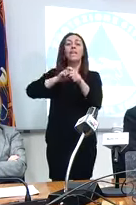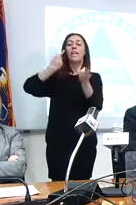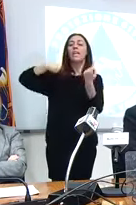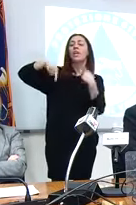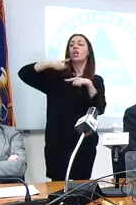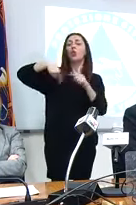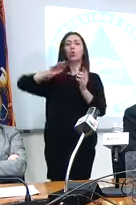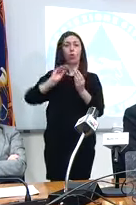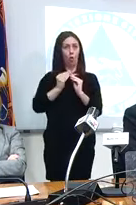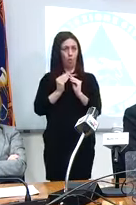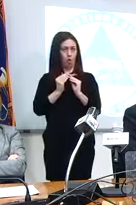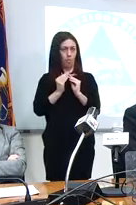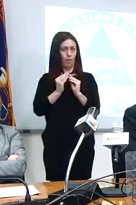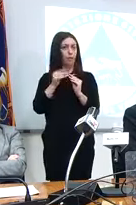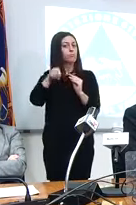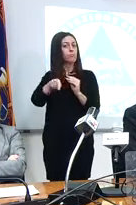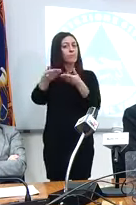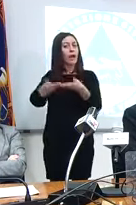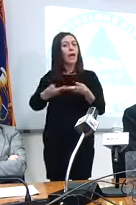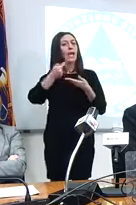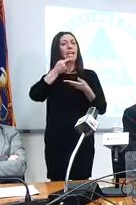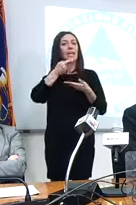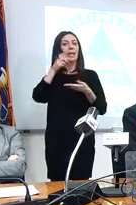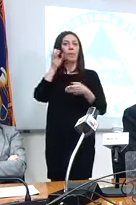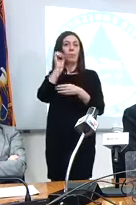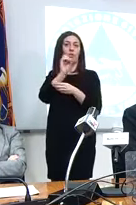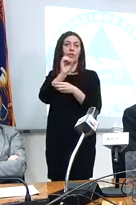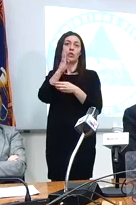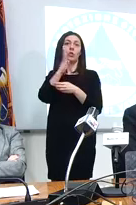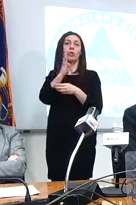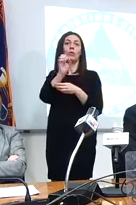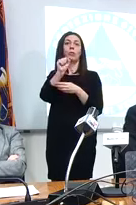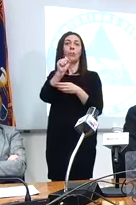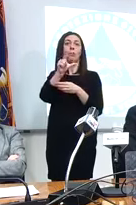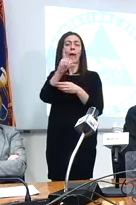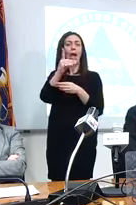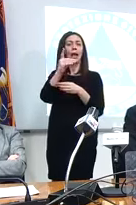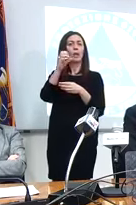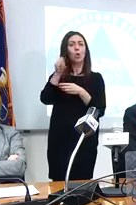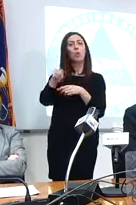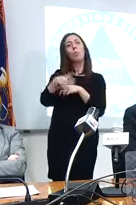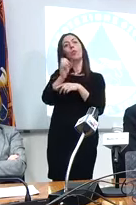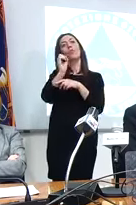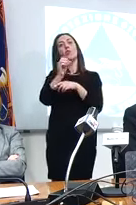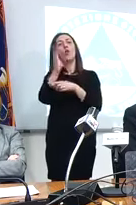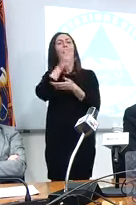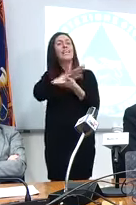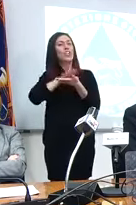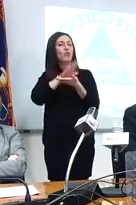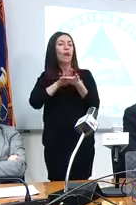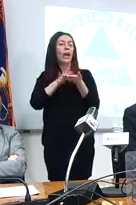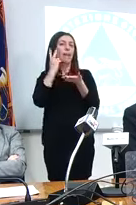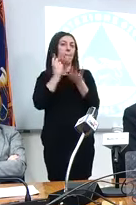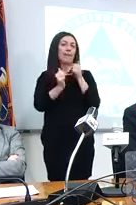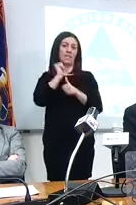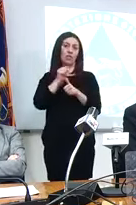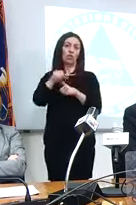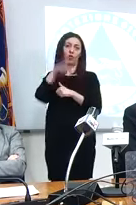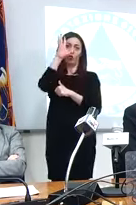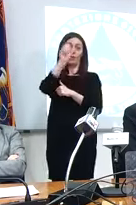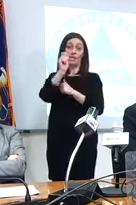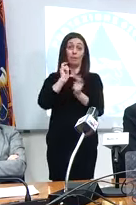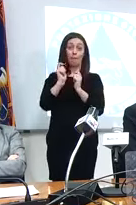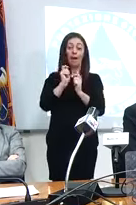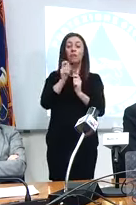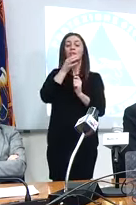Baldo, che è professore di igiene e insegna igiene e prevenzione, giusto, all'Università di Padova, e quindi la persona